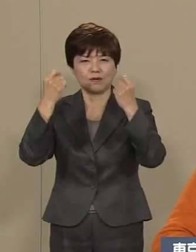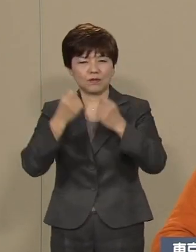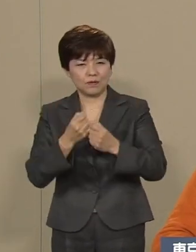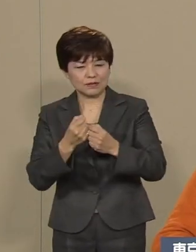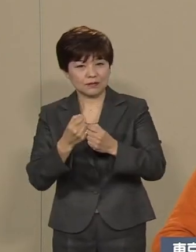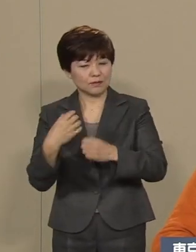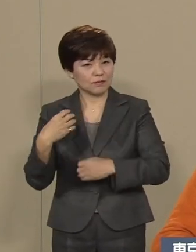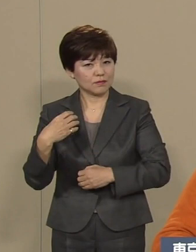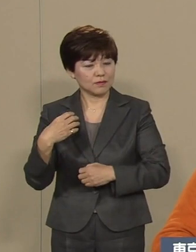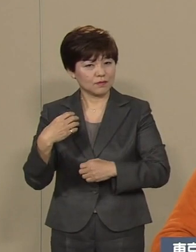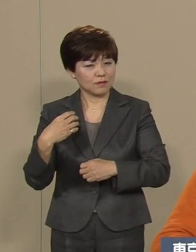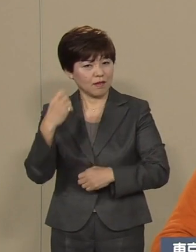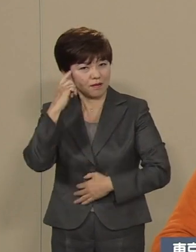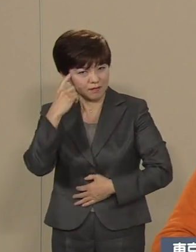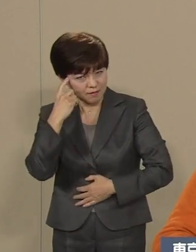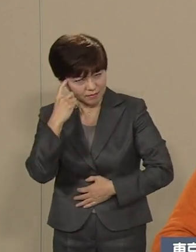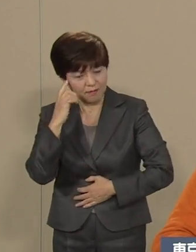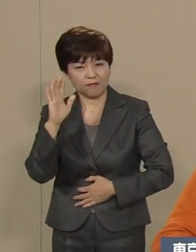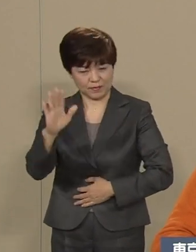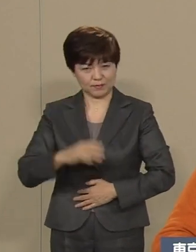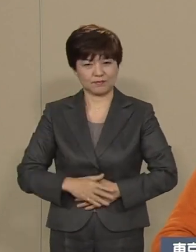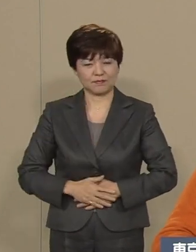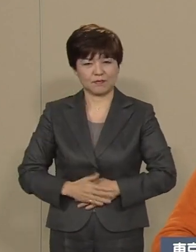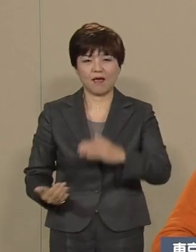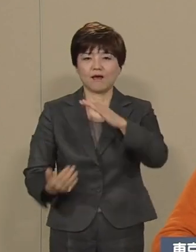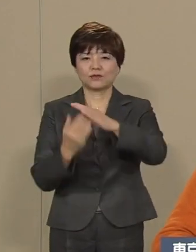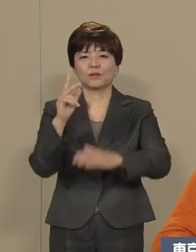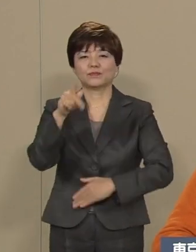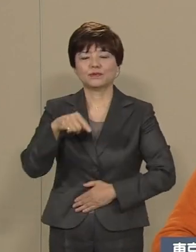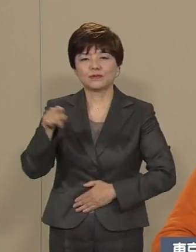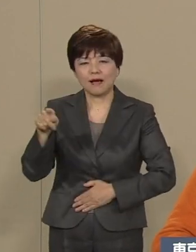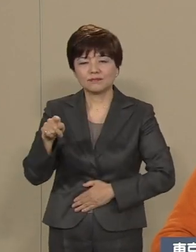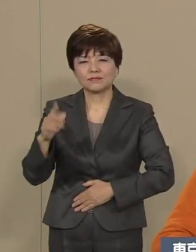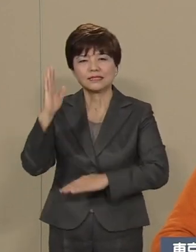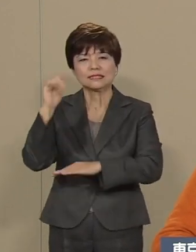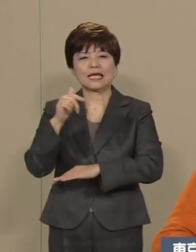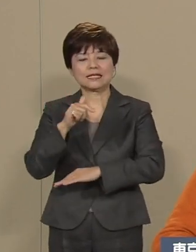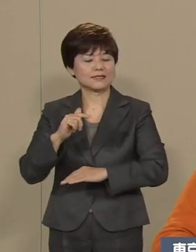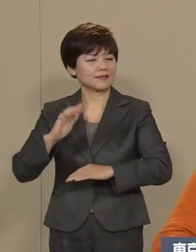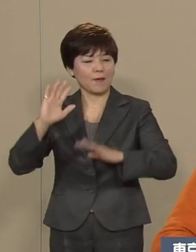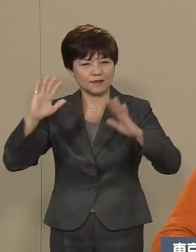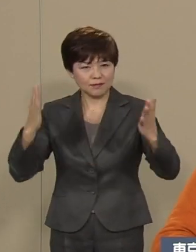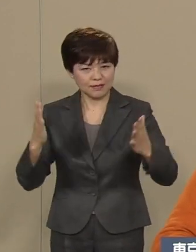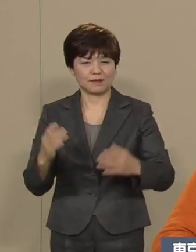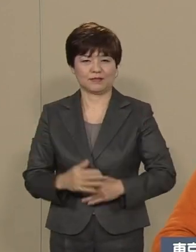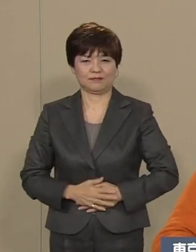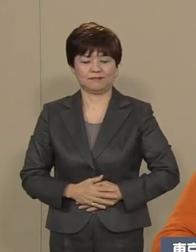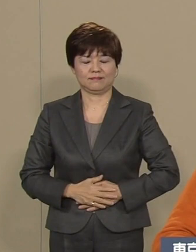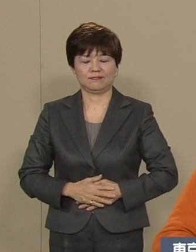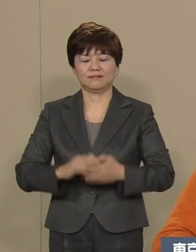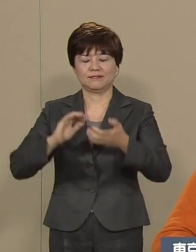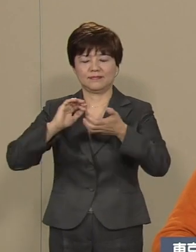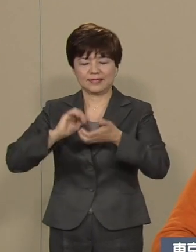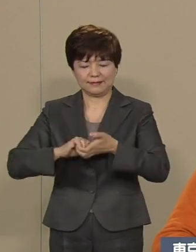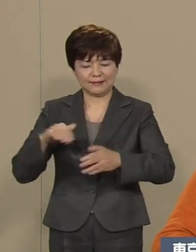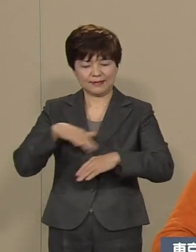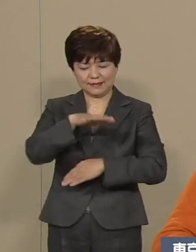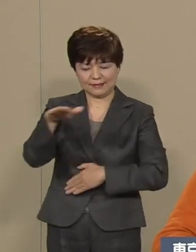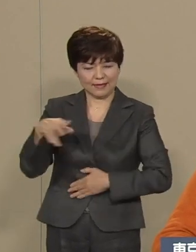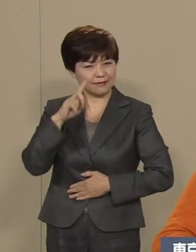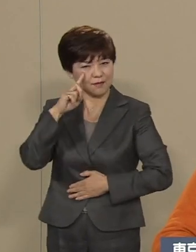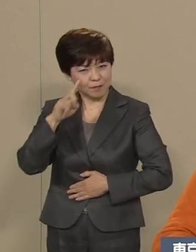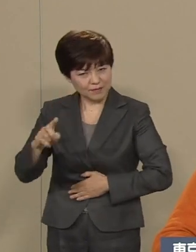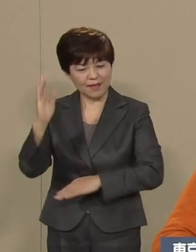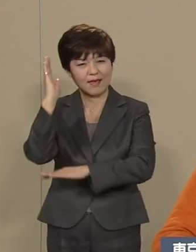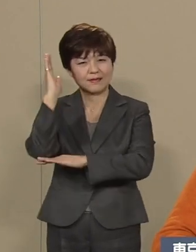強制も考えてる私ですトップ感政治フロム中川でなくなります絶対全体を見てこの政治